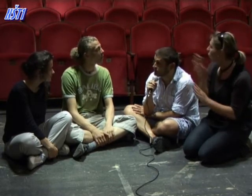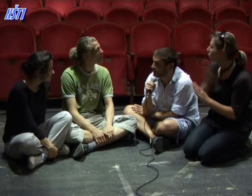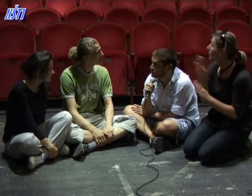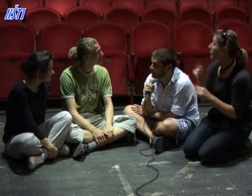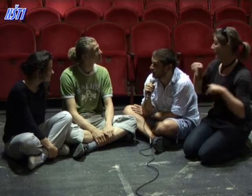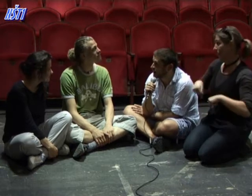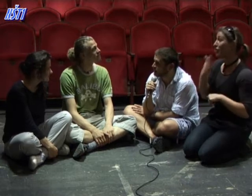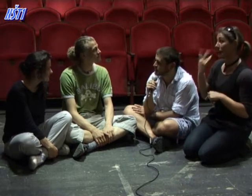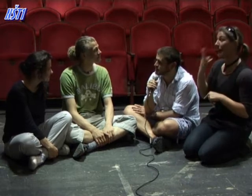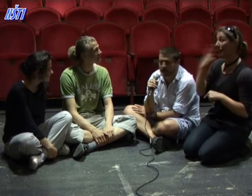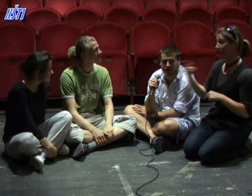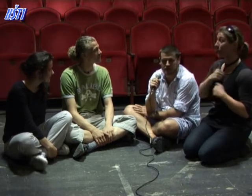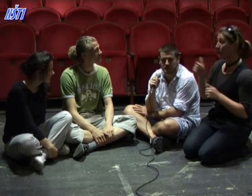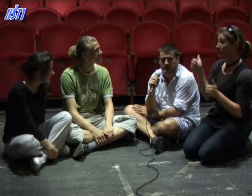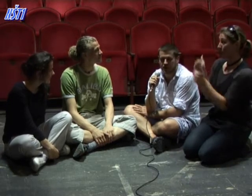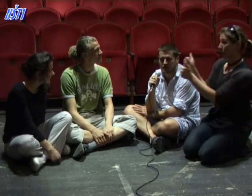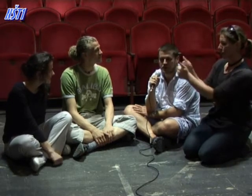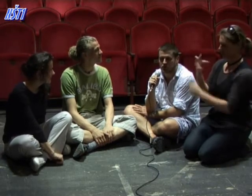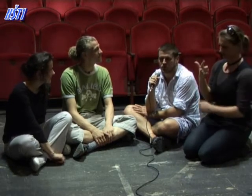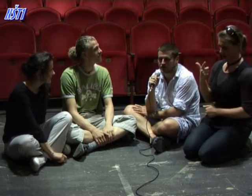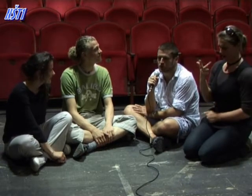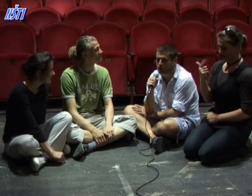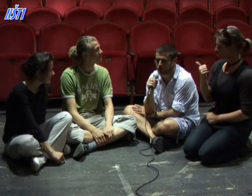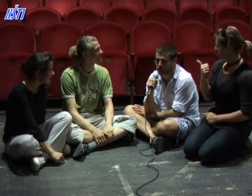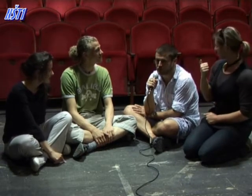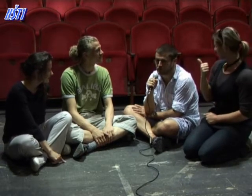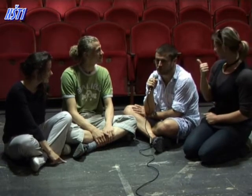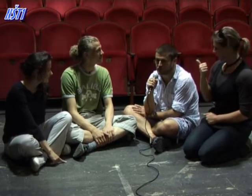viděl tady v Čechách vlastně